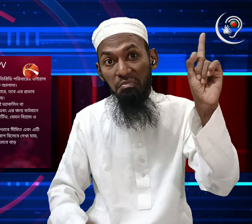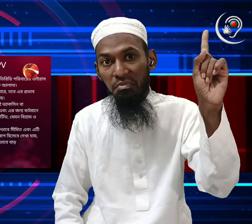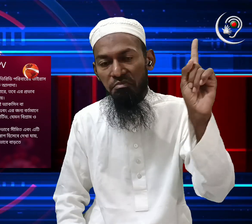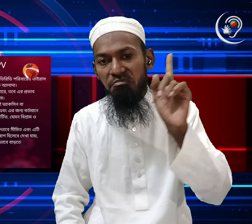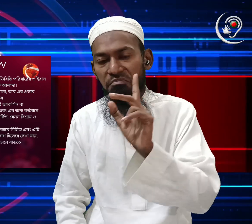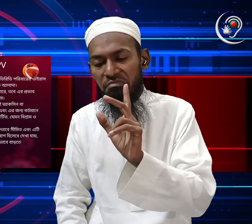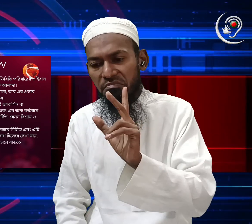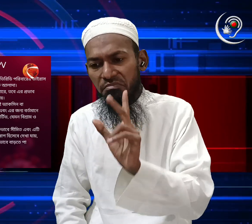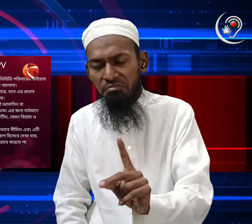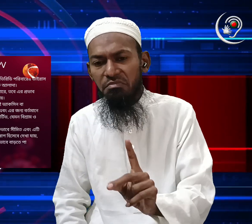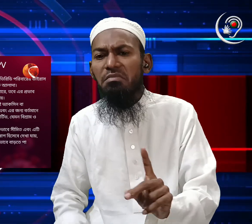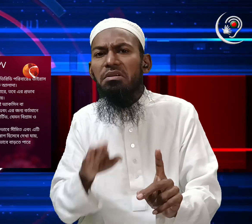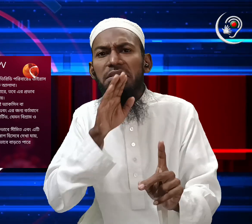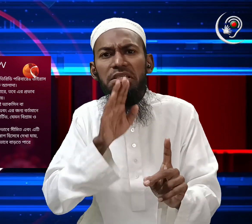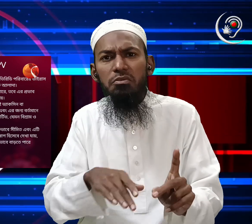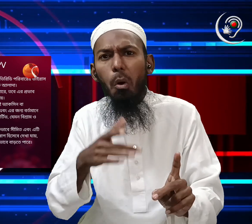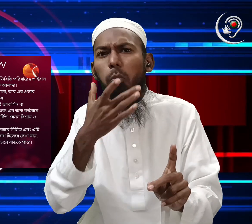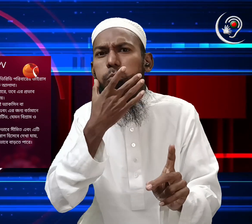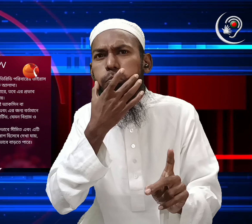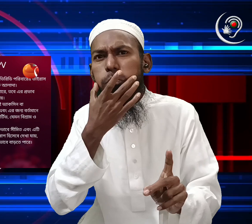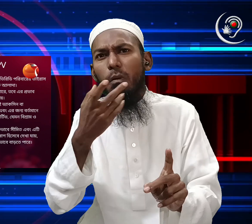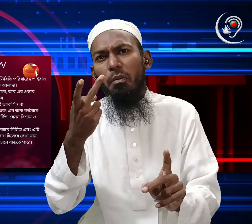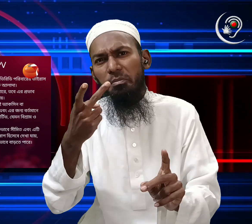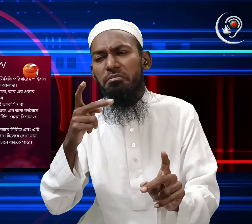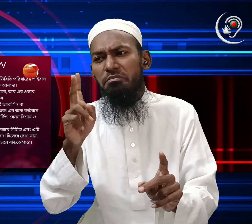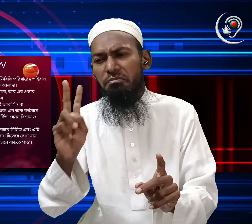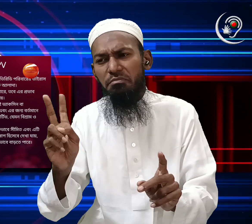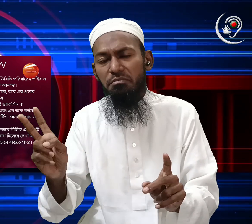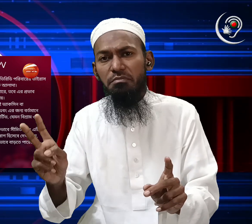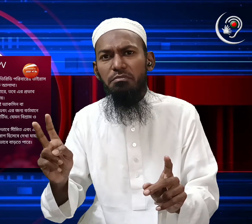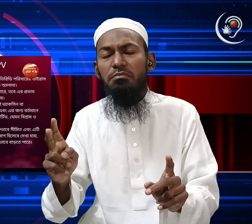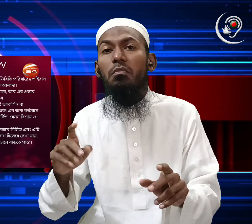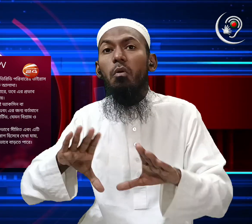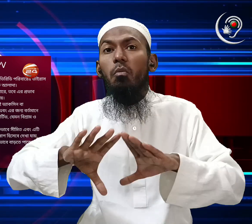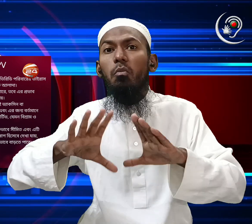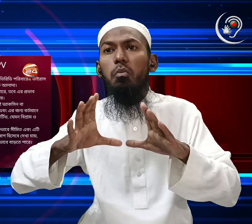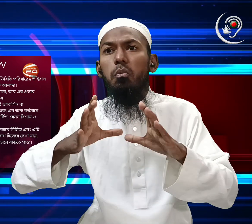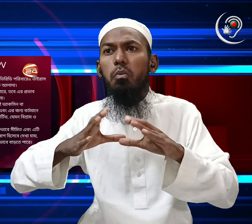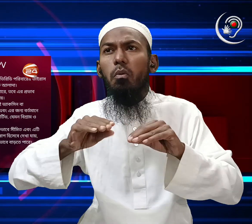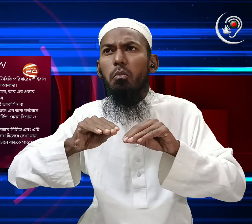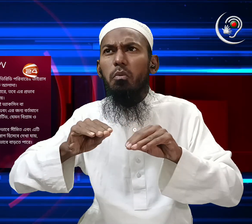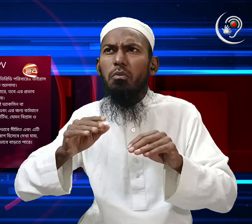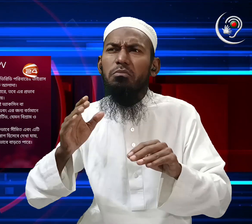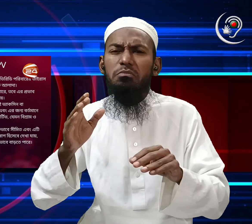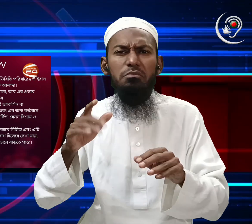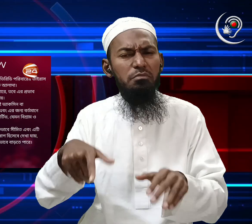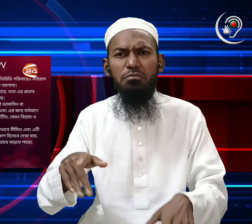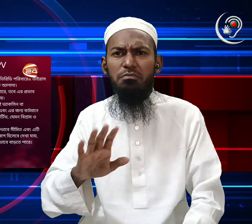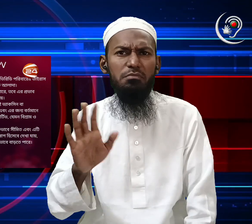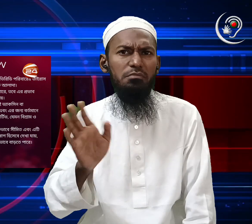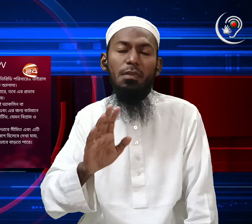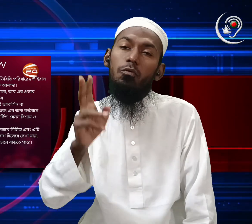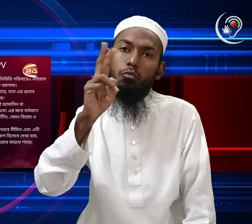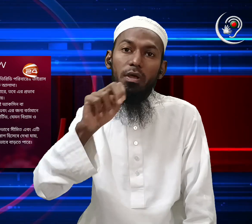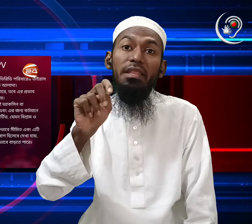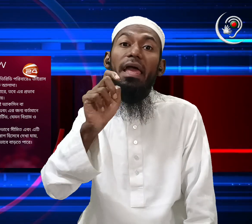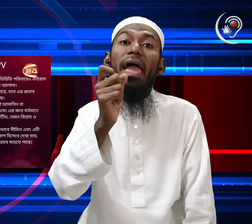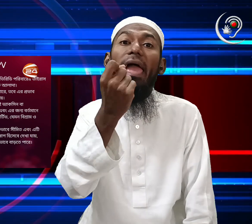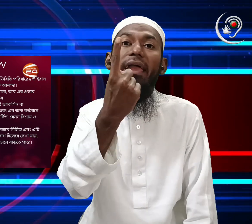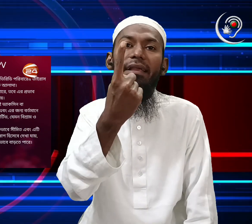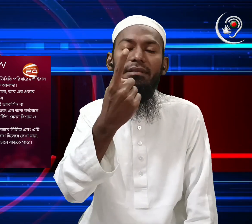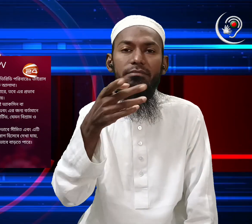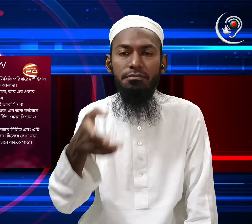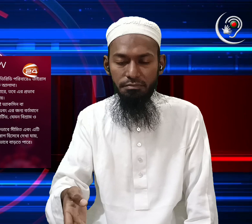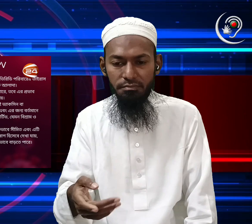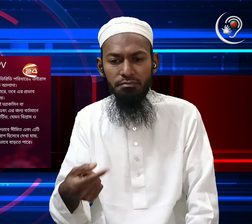ও বৃদ্ধদের মধ্যে অসুস্থতার কারণ হলেও এটি পুরো বিশ্বের মধ্যে ততটা আলোচিত হয়নি। কোভিড-19 জন্য বিভিন্ন কার্যকর ভ্যাকসিন এবং